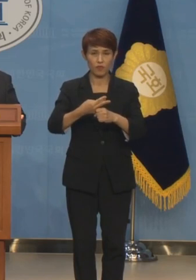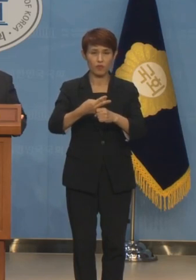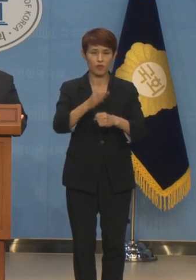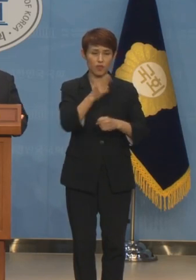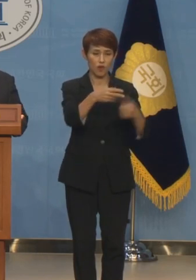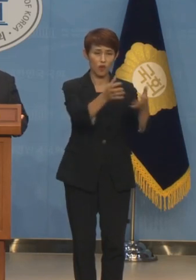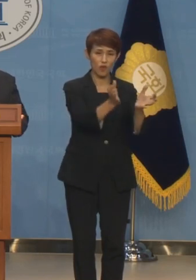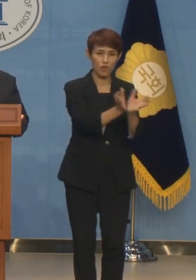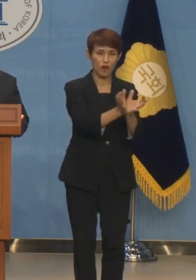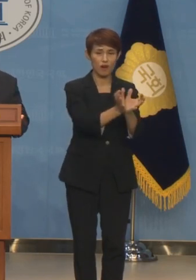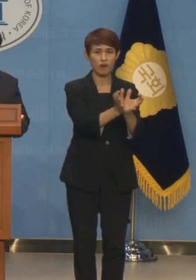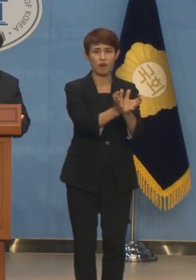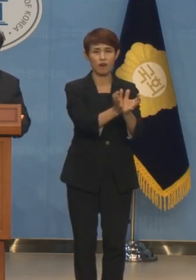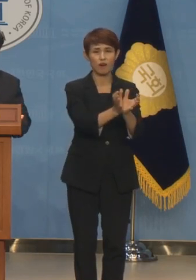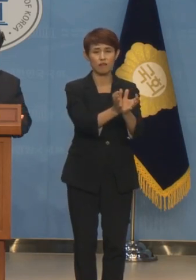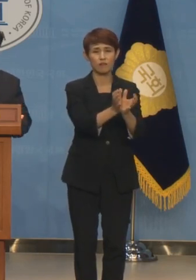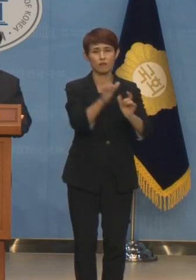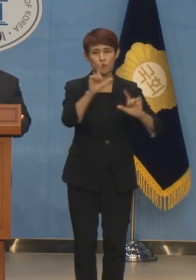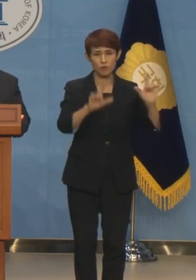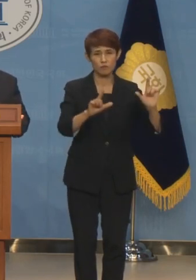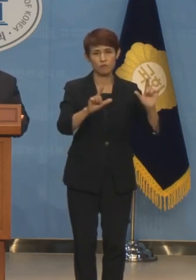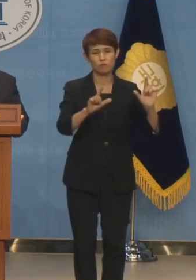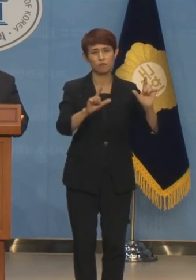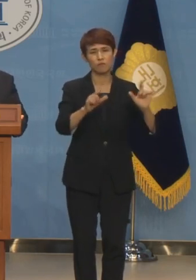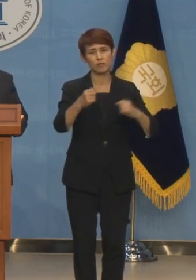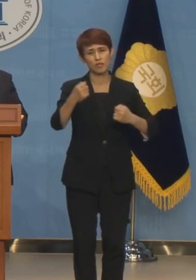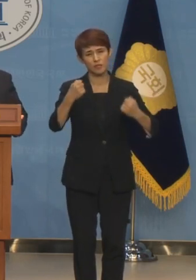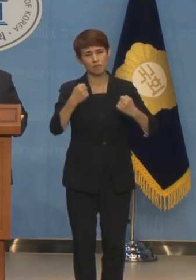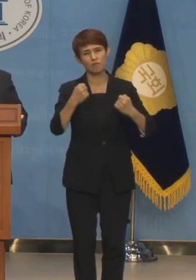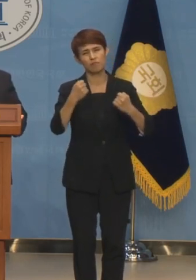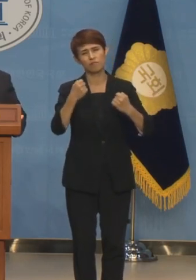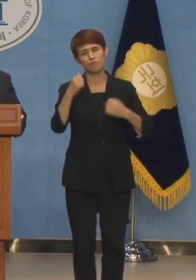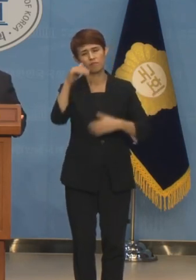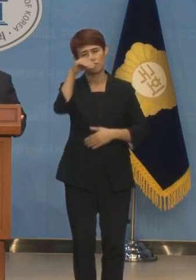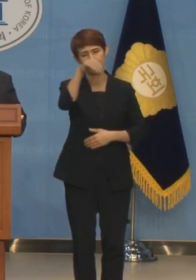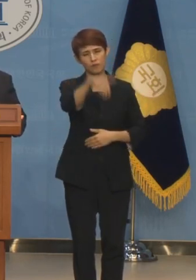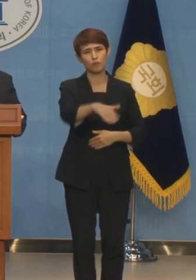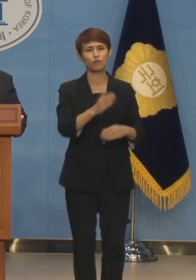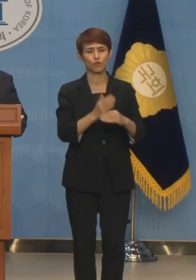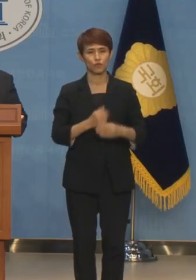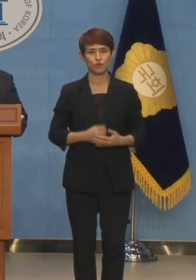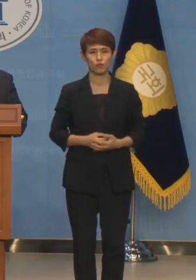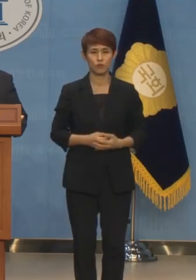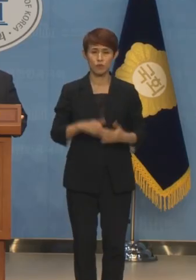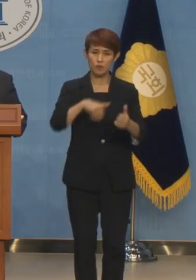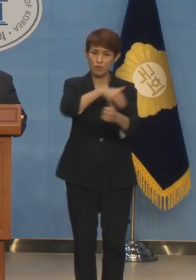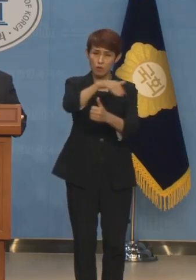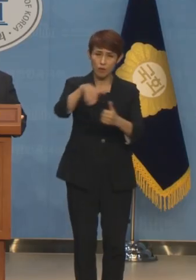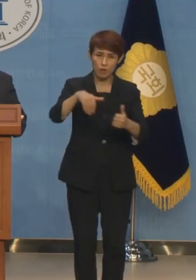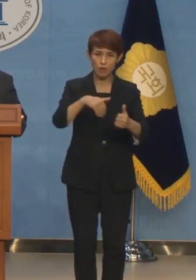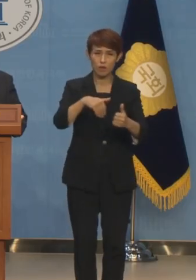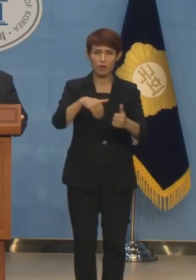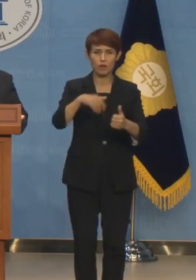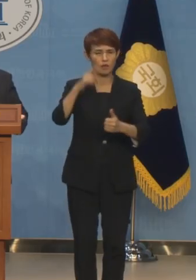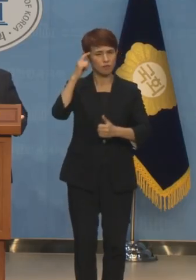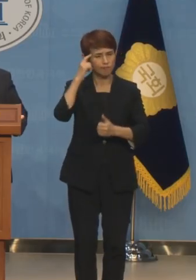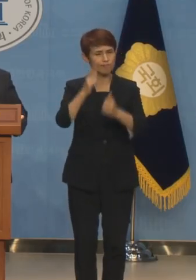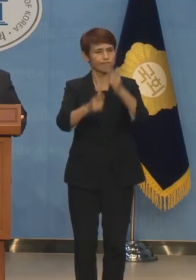품위와 기세도 빛이 발했습니다. 이러한 상황에 대한 다양한